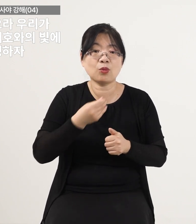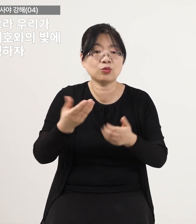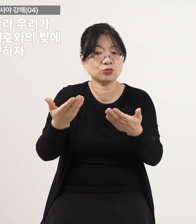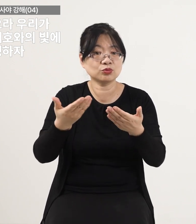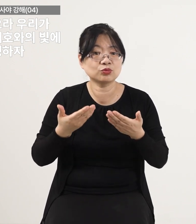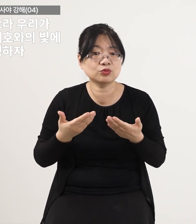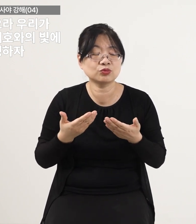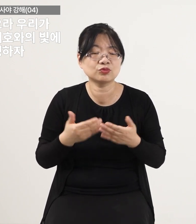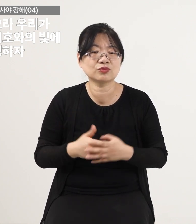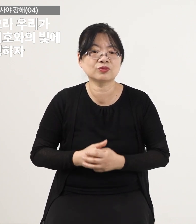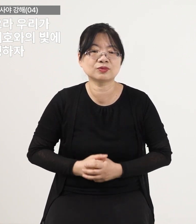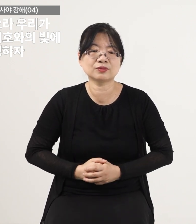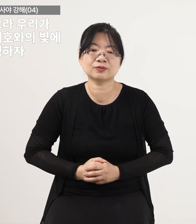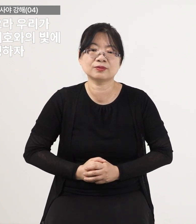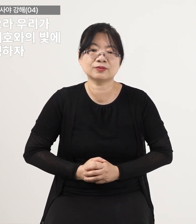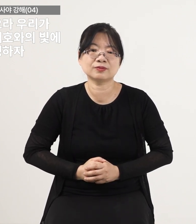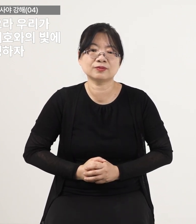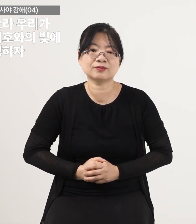주는